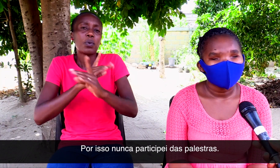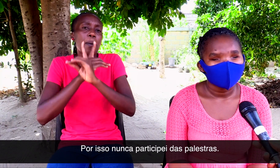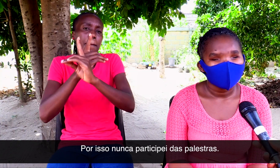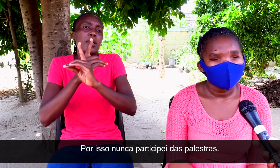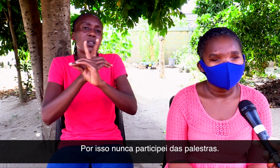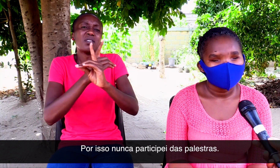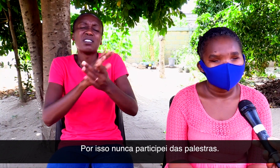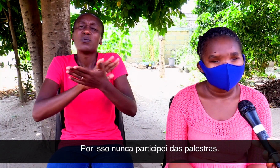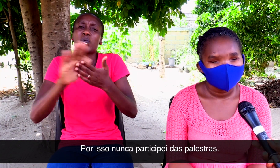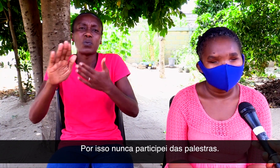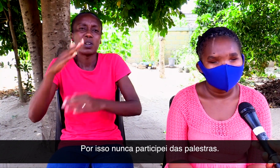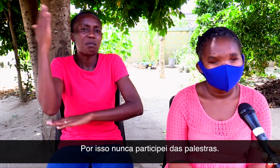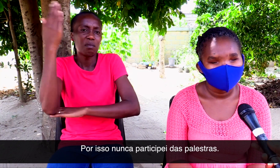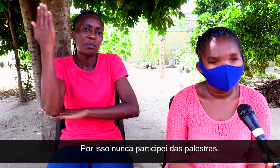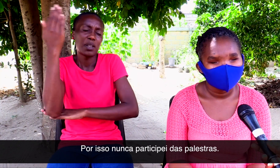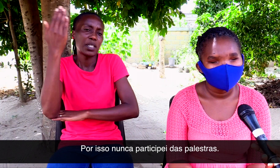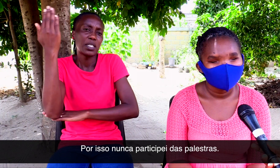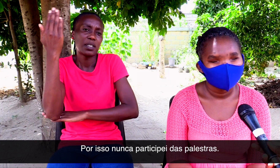participei das palestras.